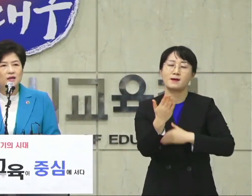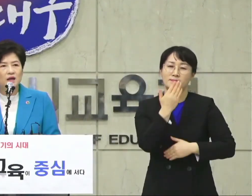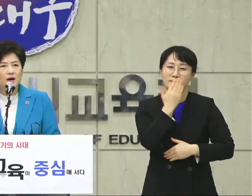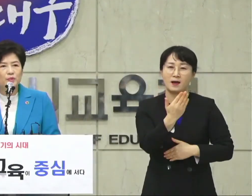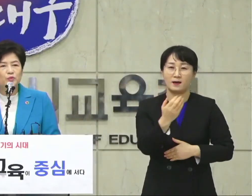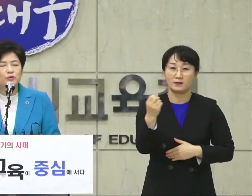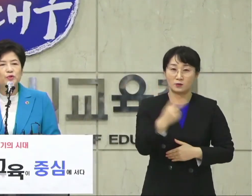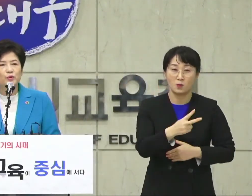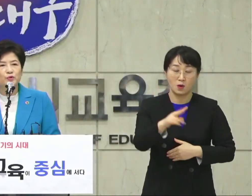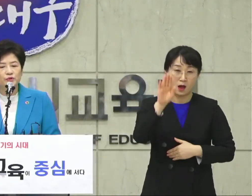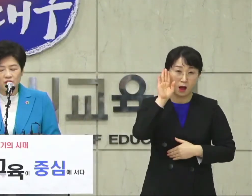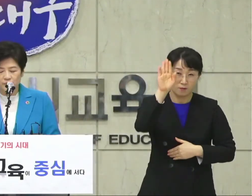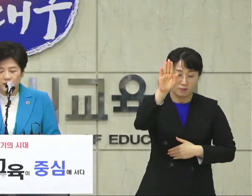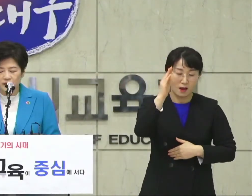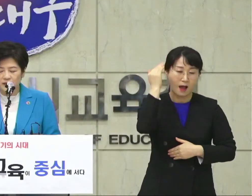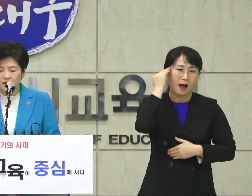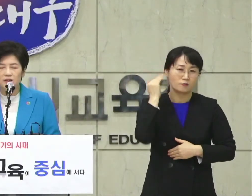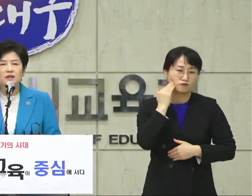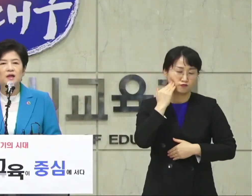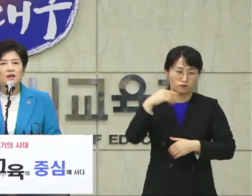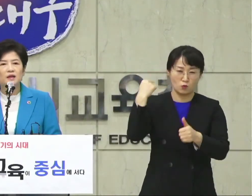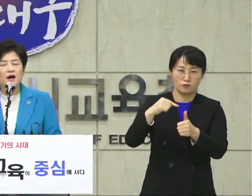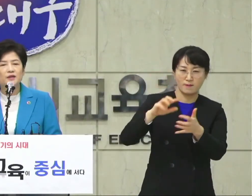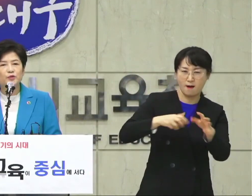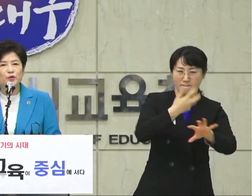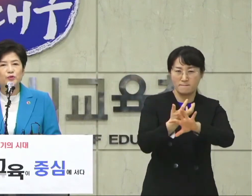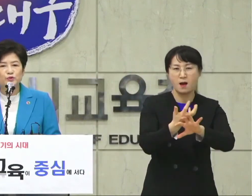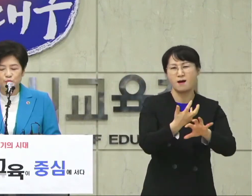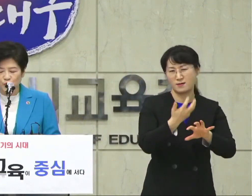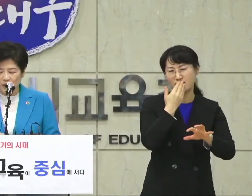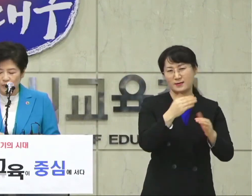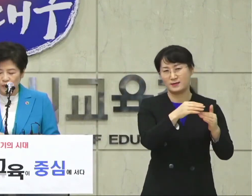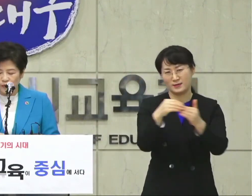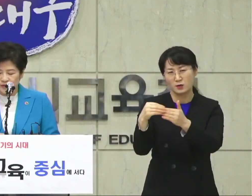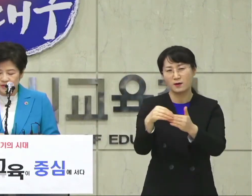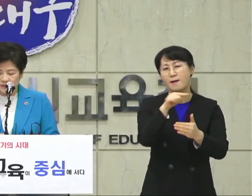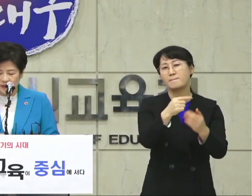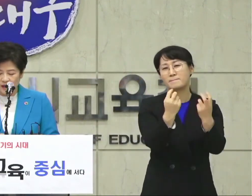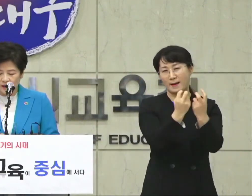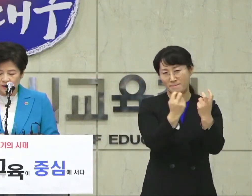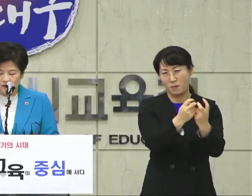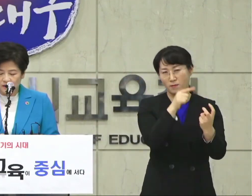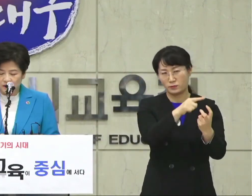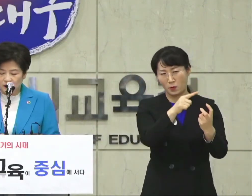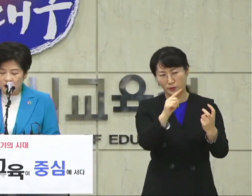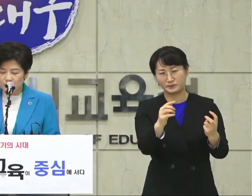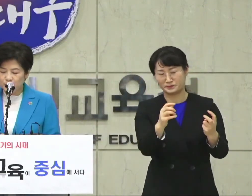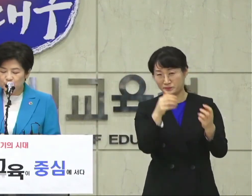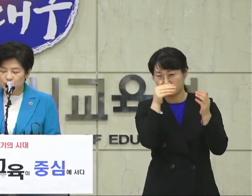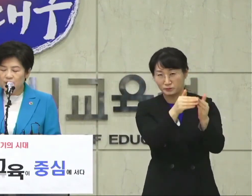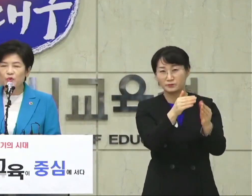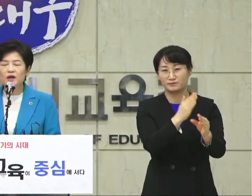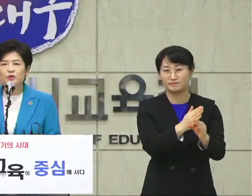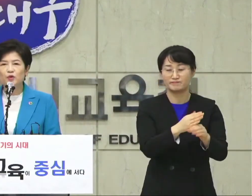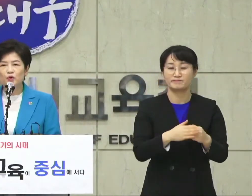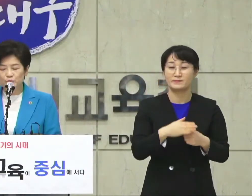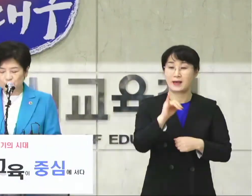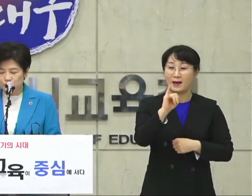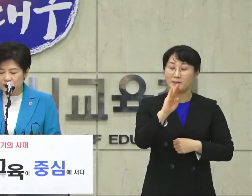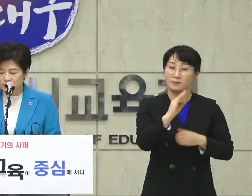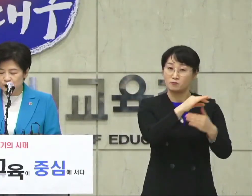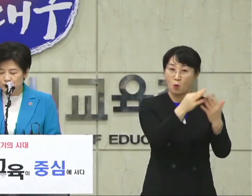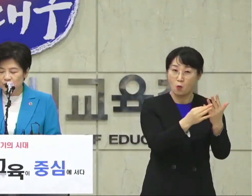나아가 대한민국 교육혁명을 이끌 대안으로 주목받고 있습니다. IB 프로그램